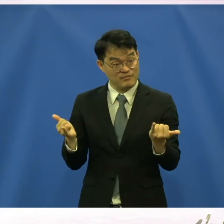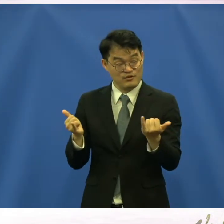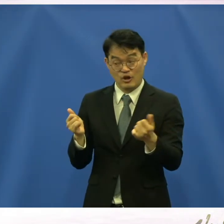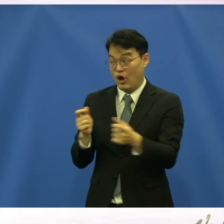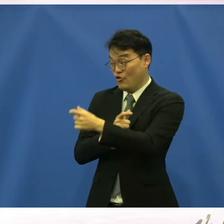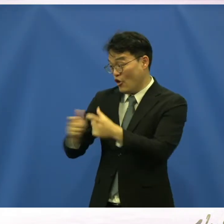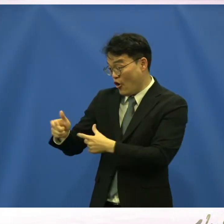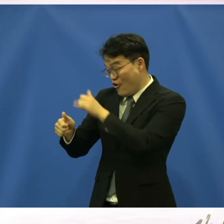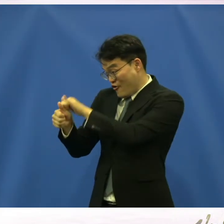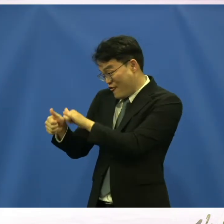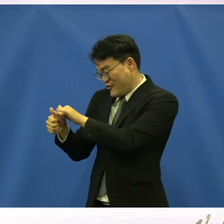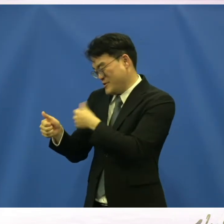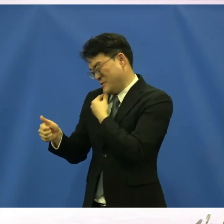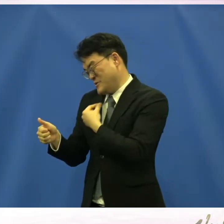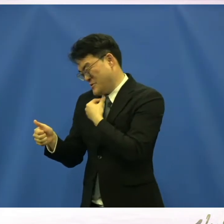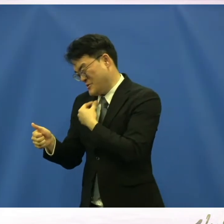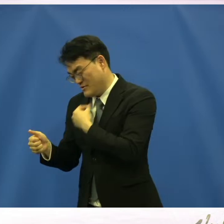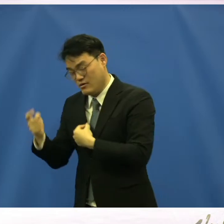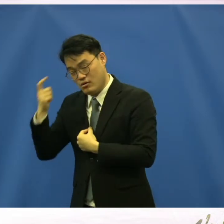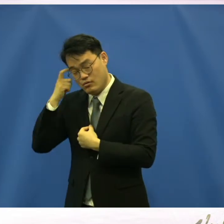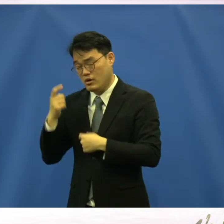일인가를.